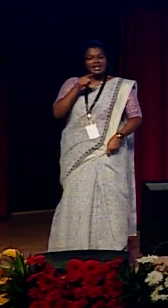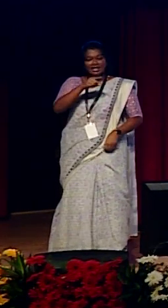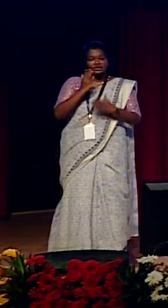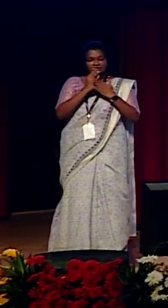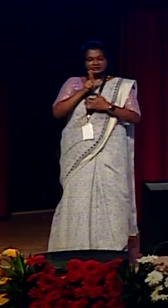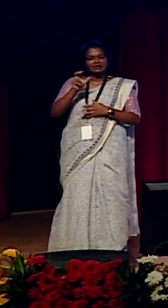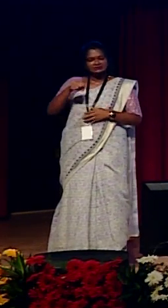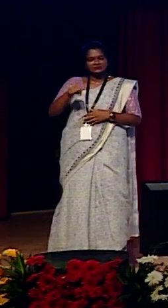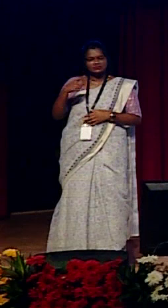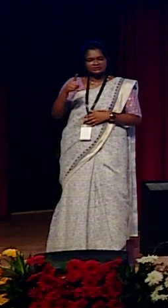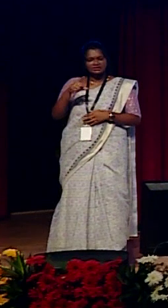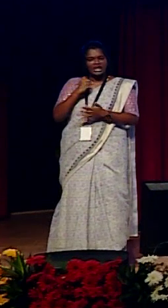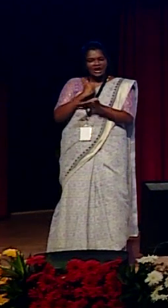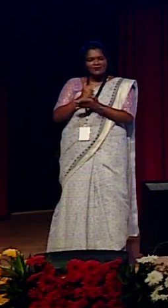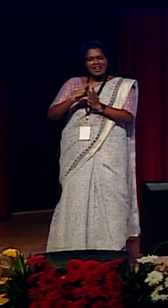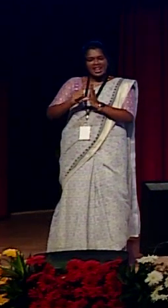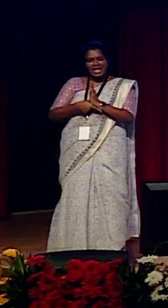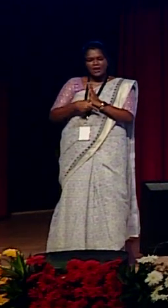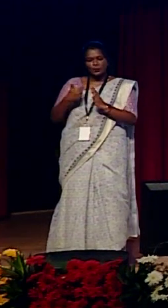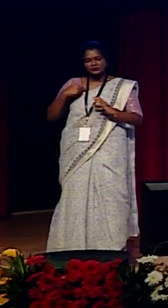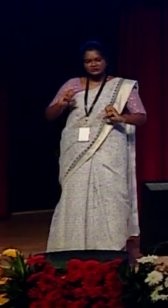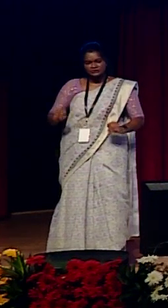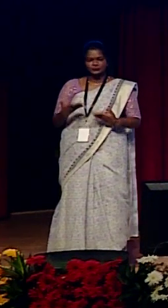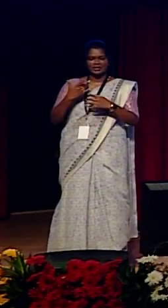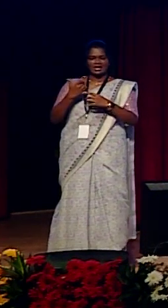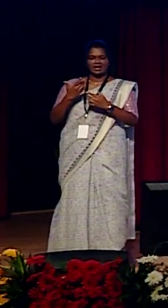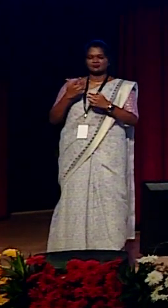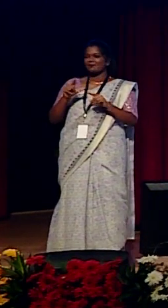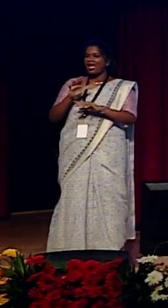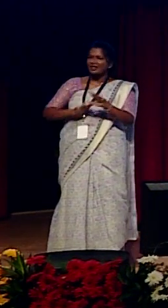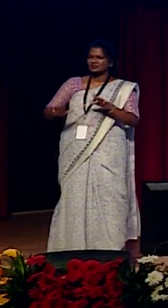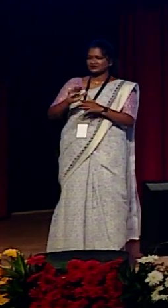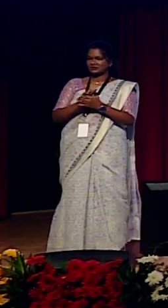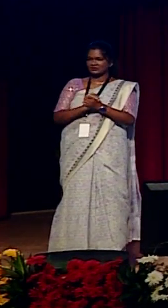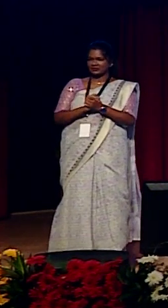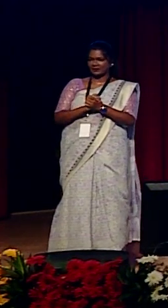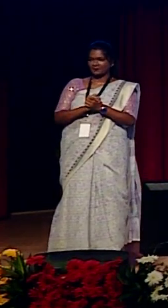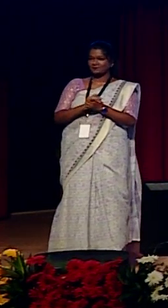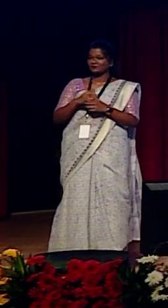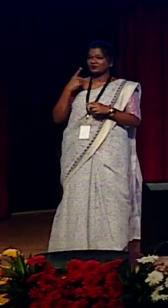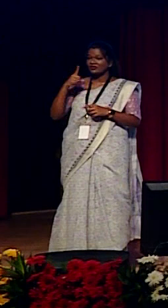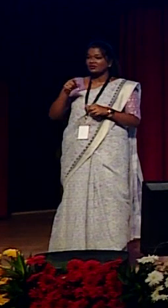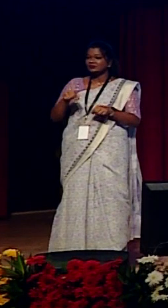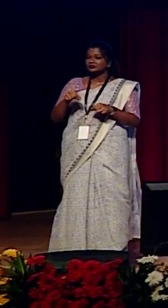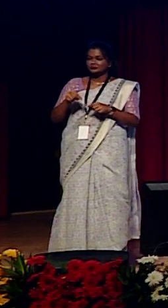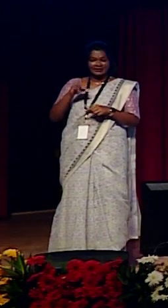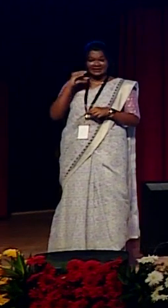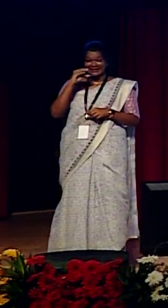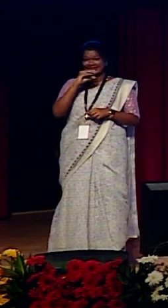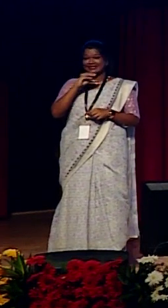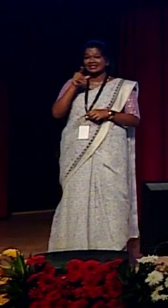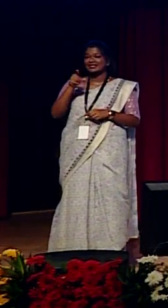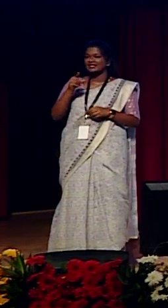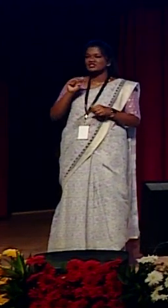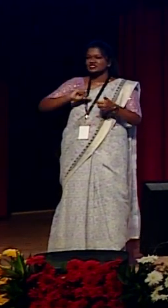होने के बाद वो कंफर्मेशन बताना चाहिए। So, I mean, except for the terrible Hindi, I think this is really